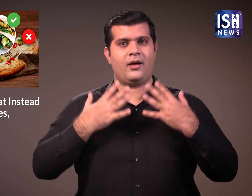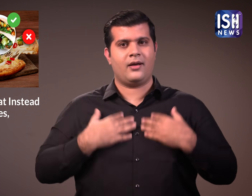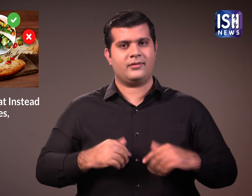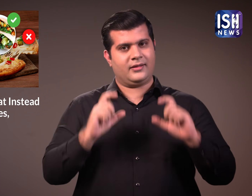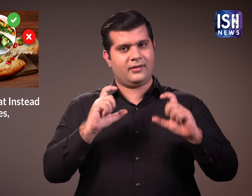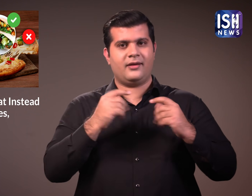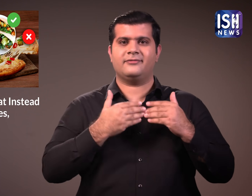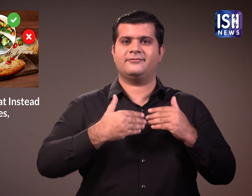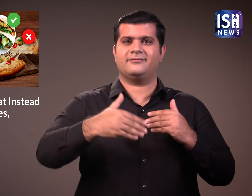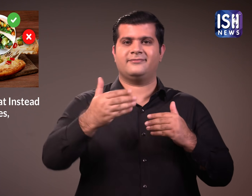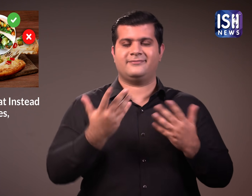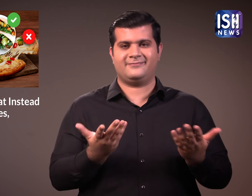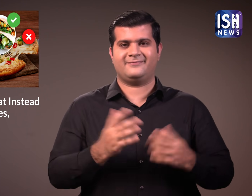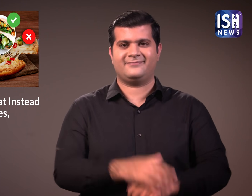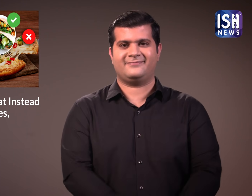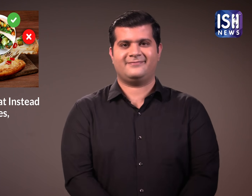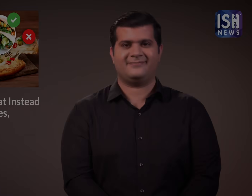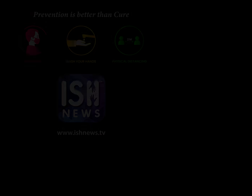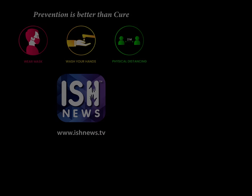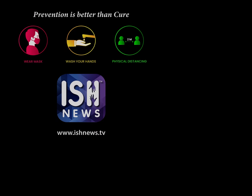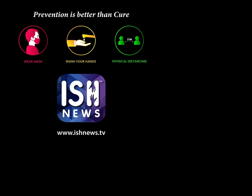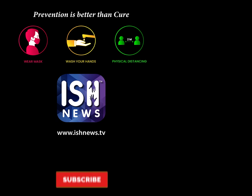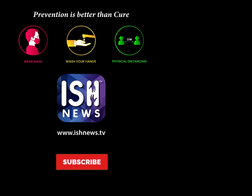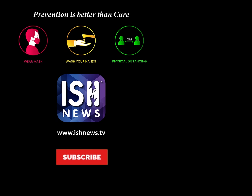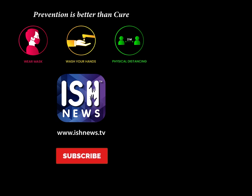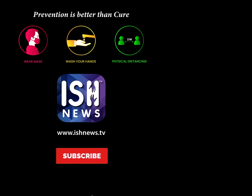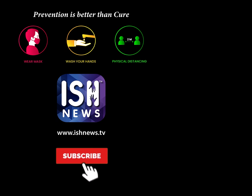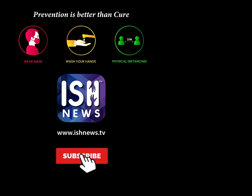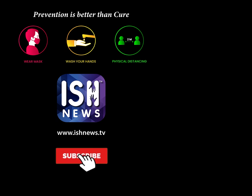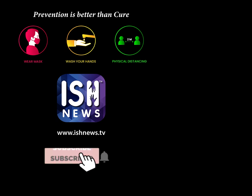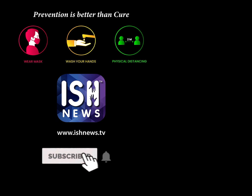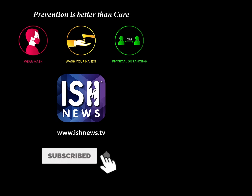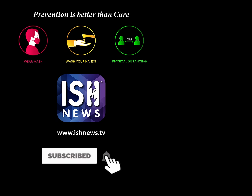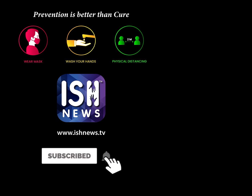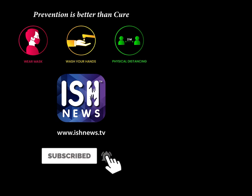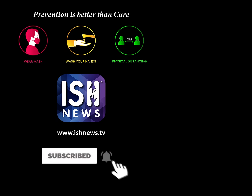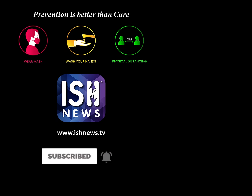आजमाए और अपने स्वास्थे की देखबाल करना न भूले। झाल झाल झाल